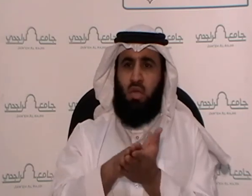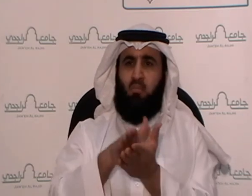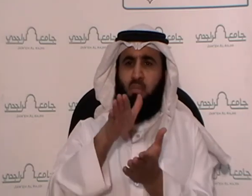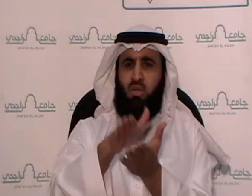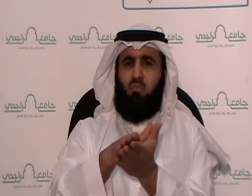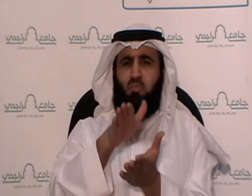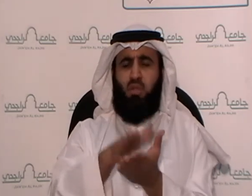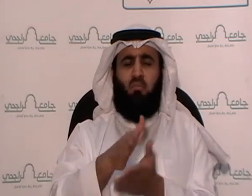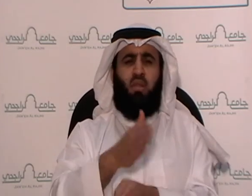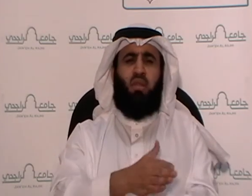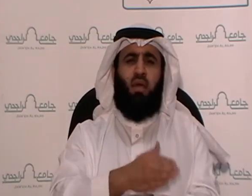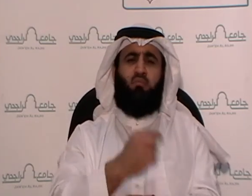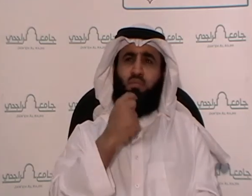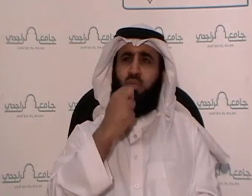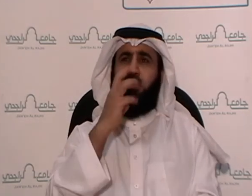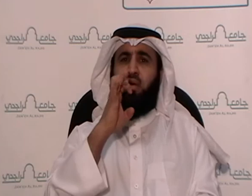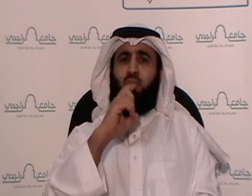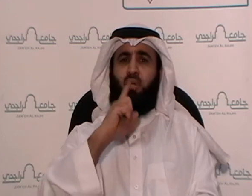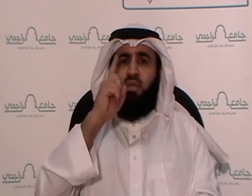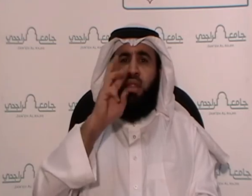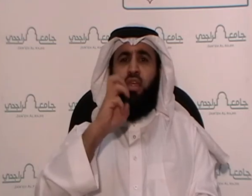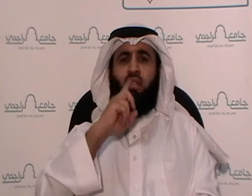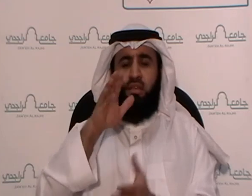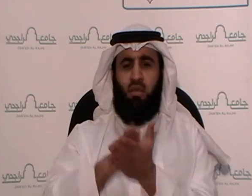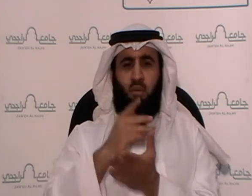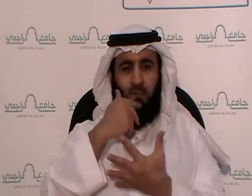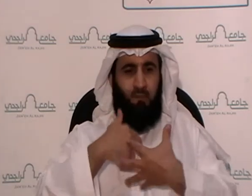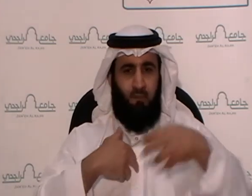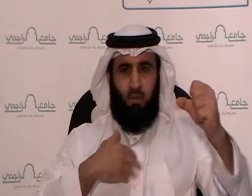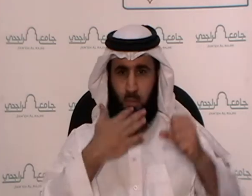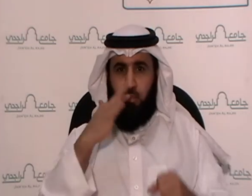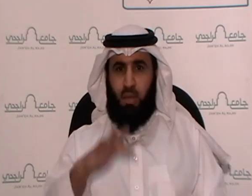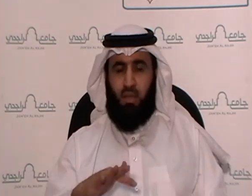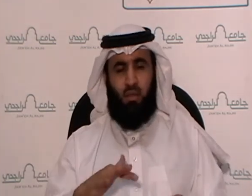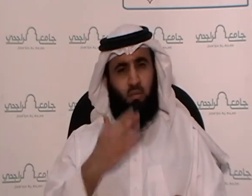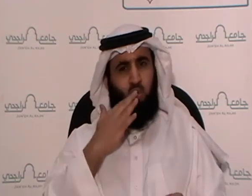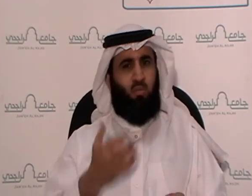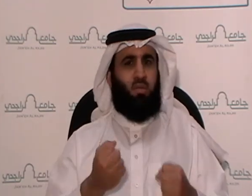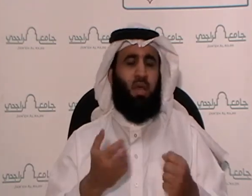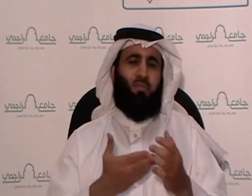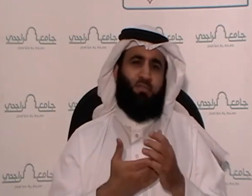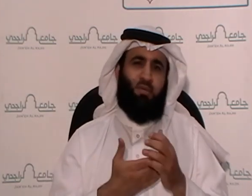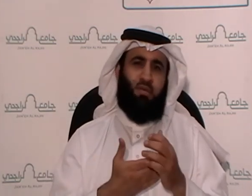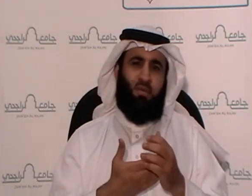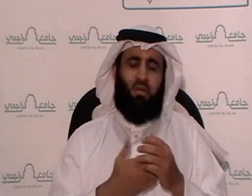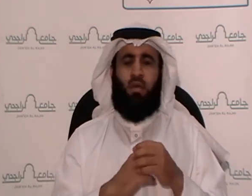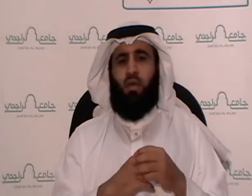المال. إن من أسباب اتهام أولئك للإسلام بالوحشية في أحكامه هو